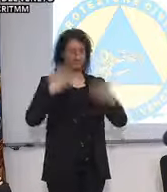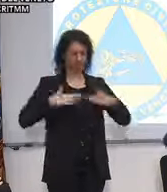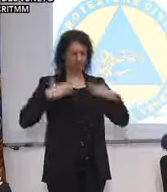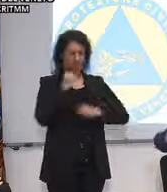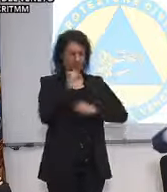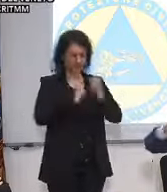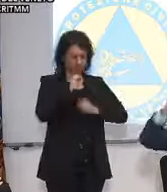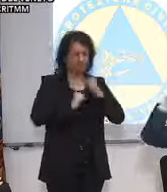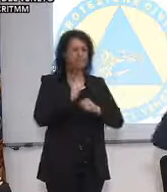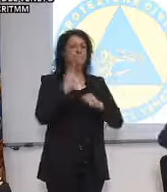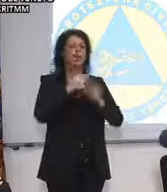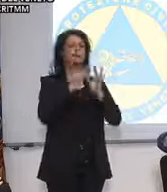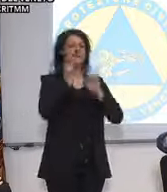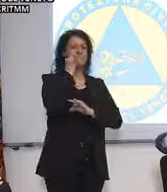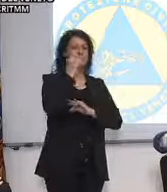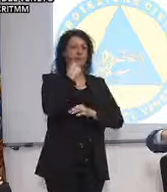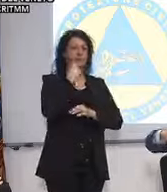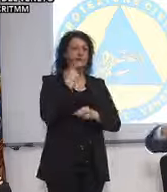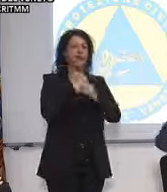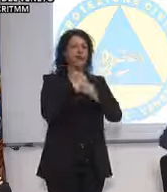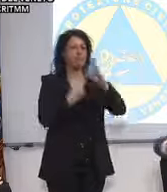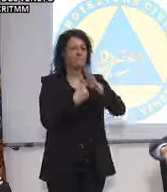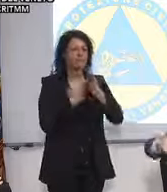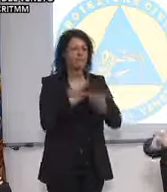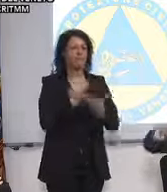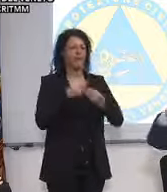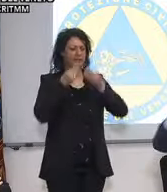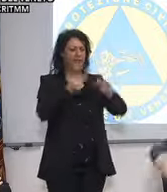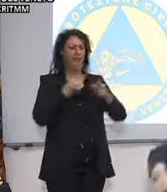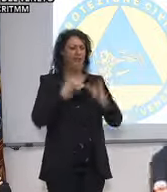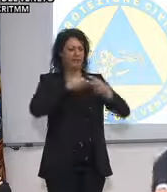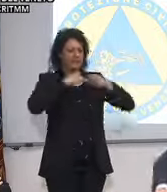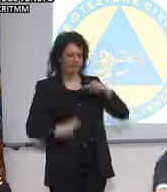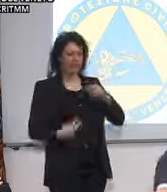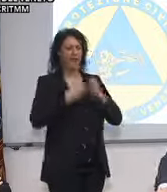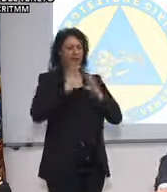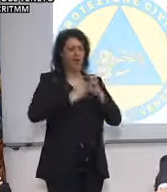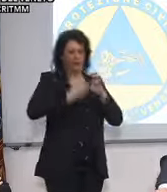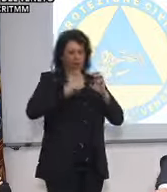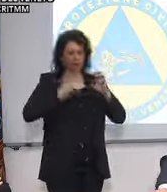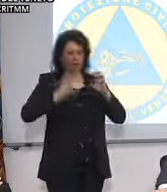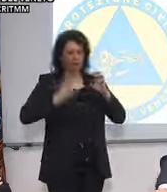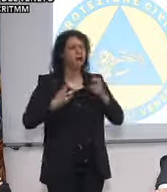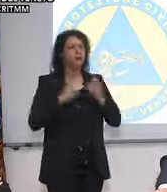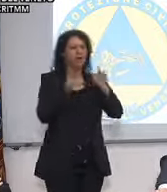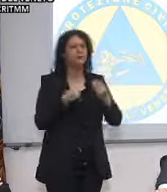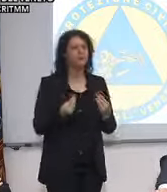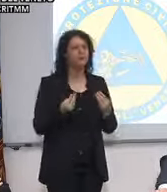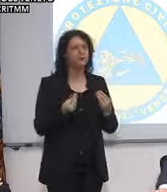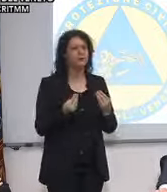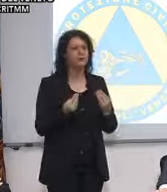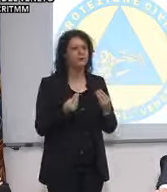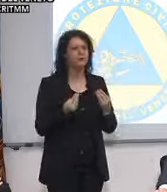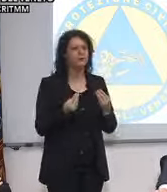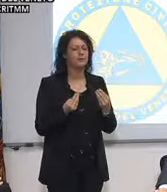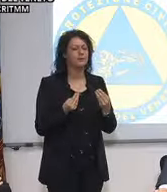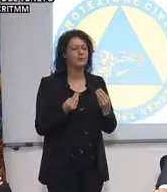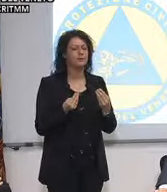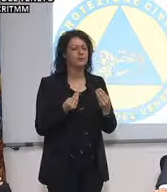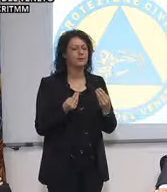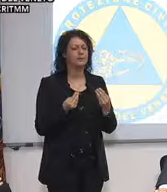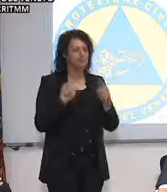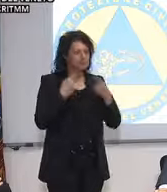test e tampone della commessa, DNA e TAC e risonanza magnetica, quelli che c'è. Ma dove andiamo a finire? Ma secondo me la